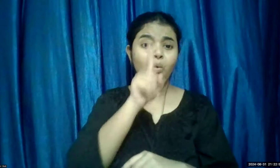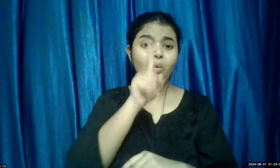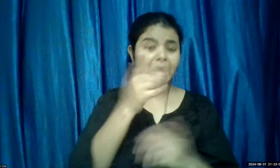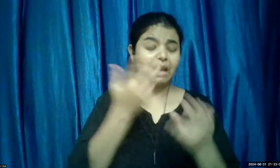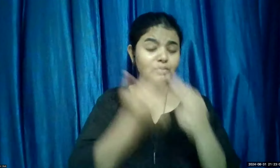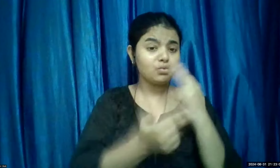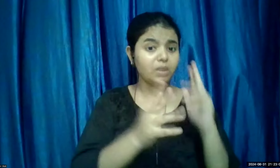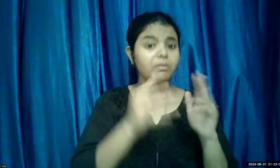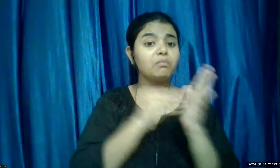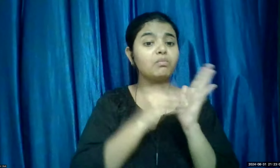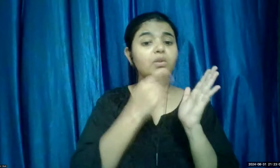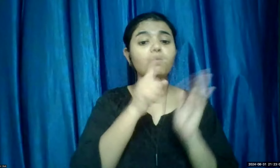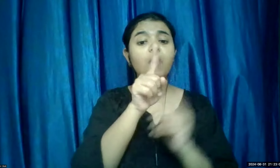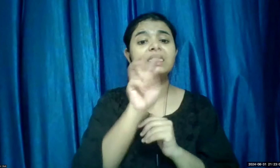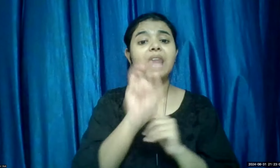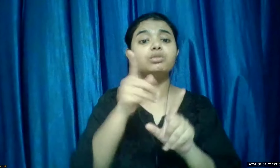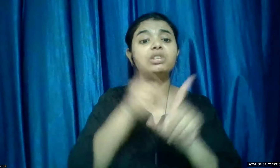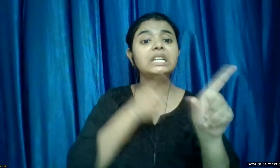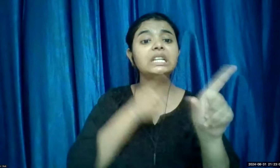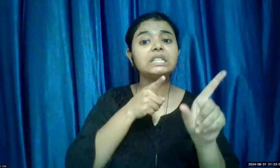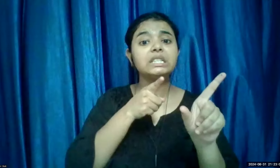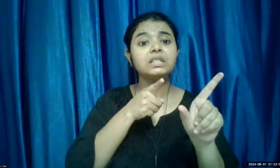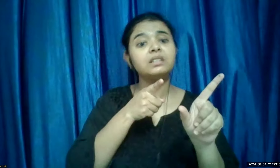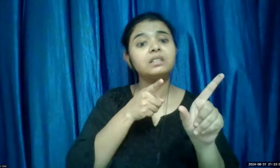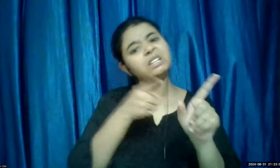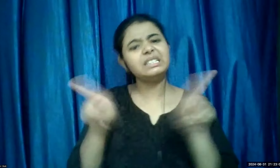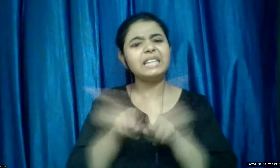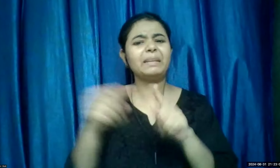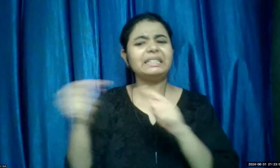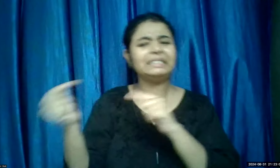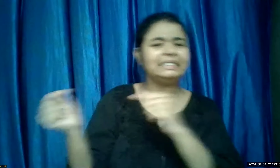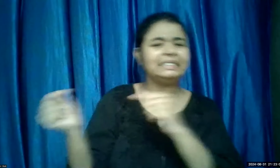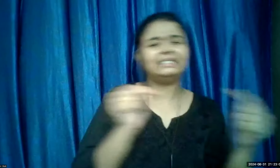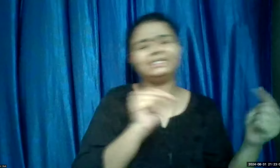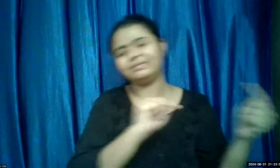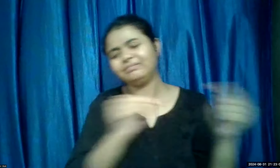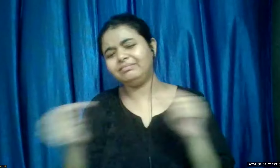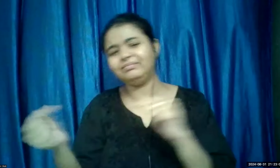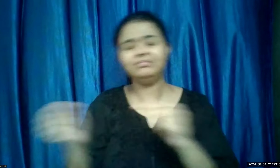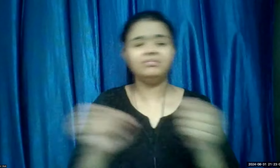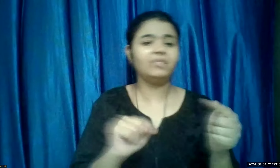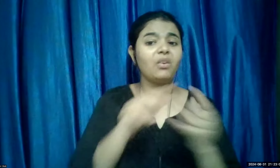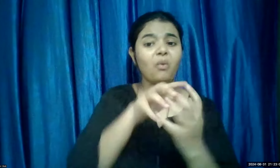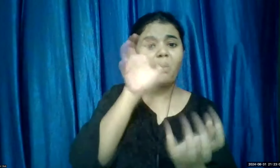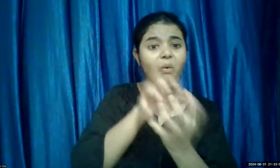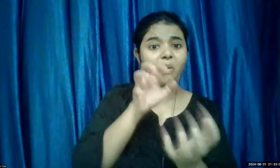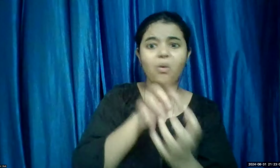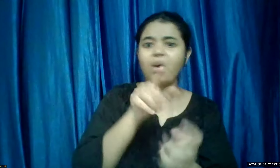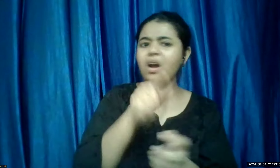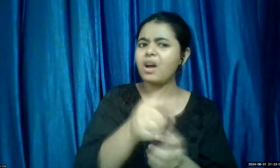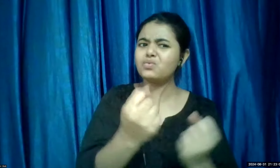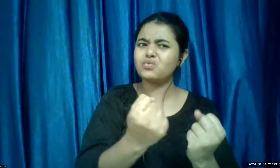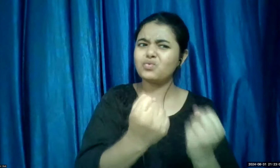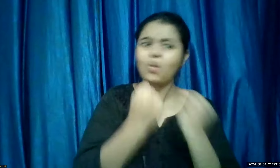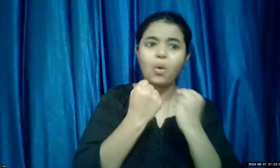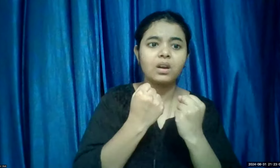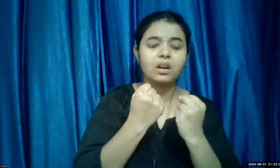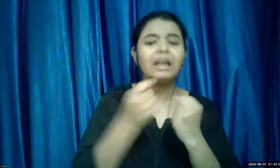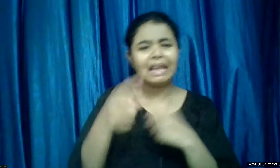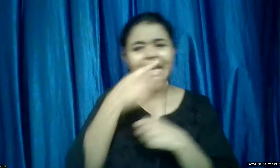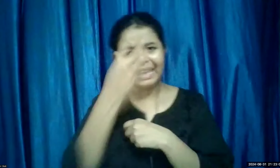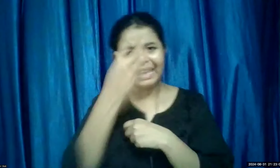रहा। लेकिन पानी के अंदर जो मगरमच्छ था वो बहुत शक्तिशाली था और पूरा हाथियों का राजा होने